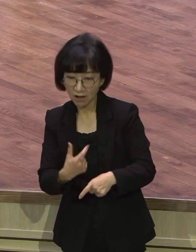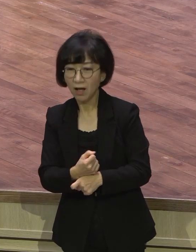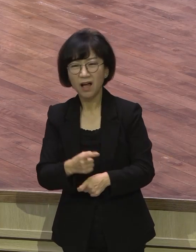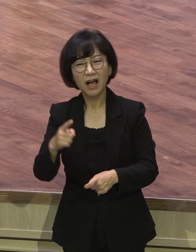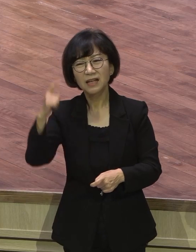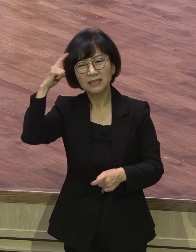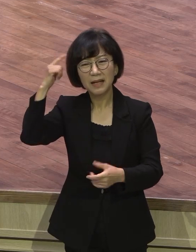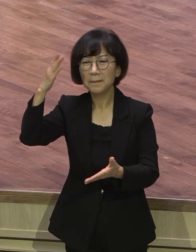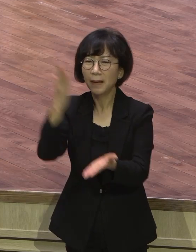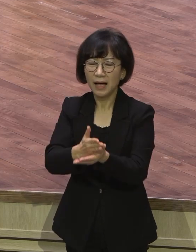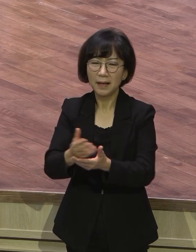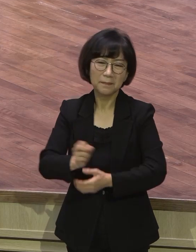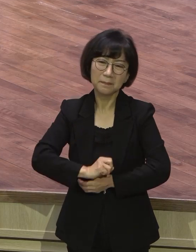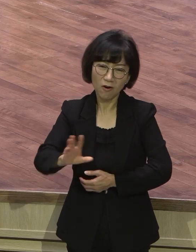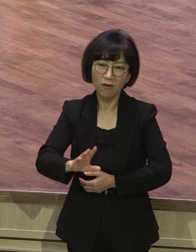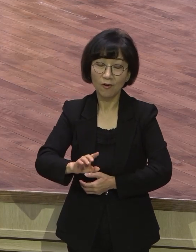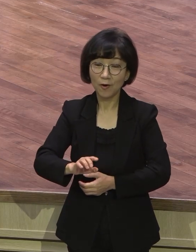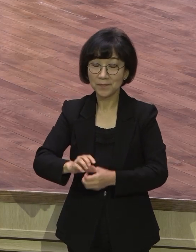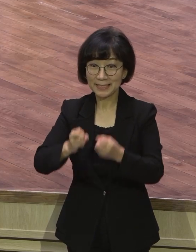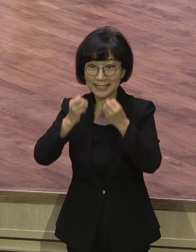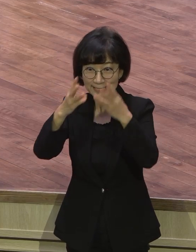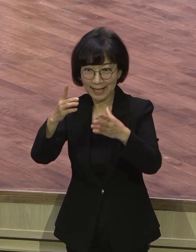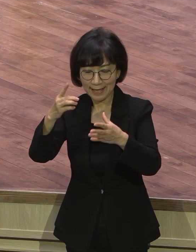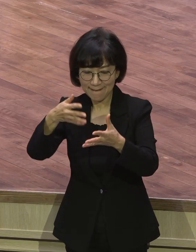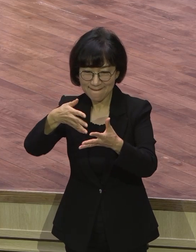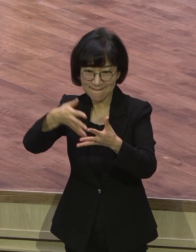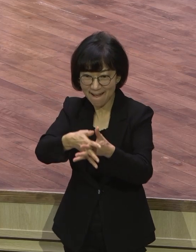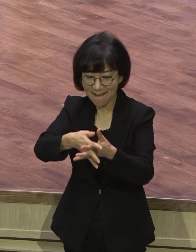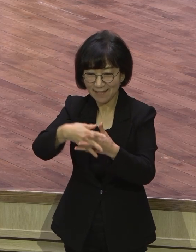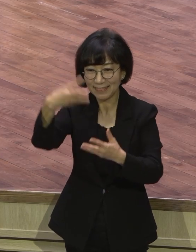이거 버려 고쳐라. 그리고 새틀을 갖춰라.